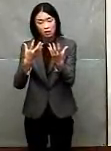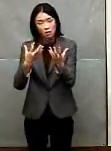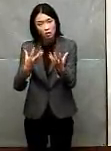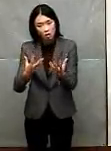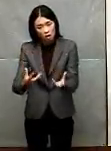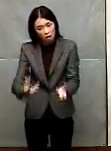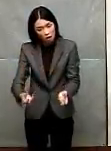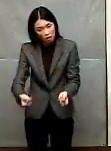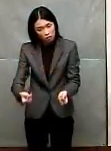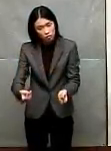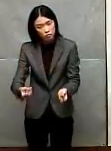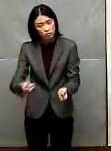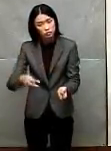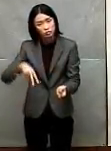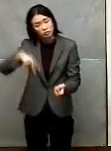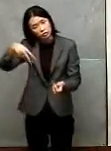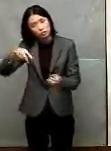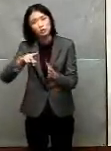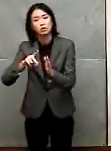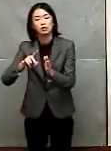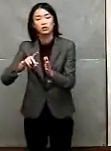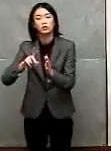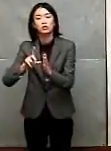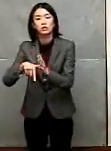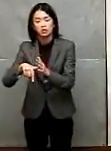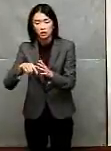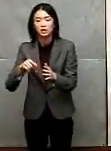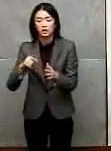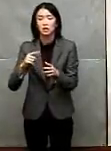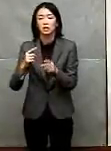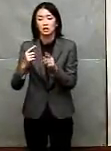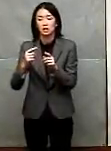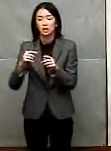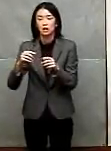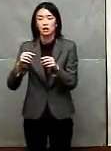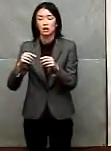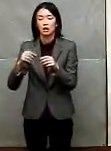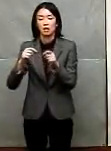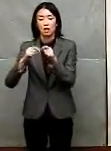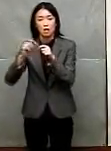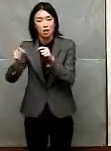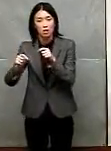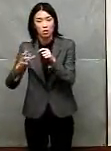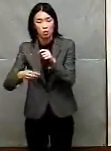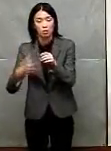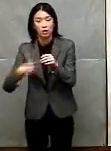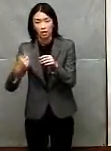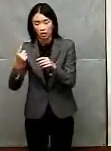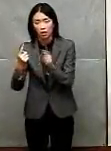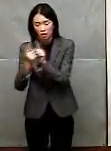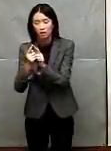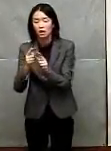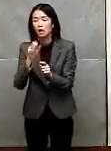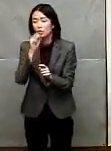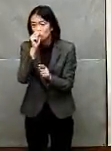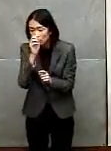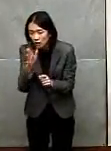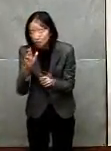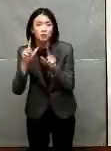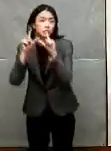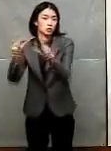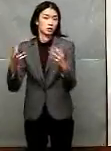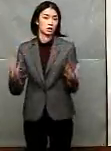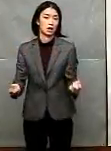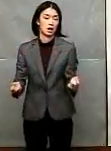ので、よろしくお願いしますと申し上げたんでしたけれども、 それくらいでありますし、そ